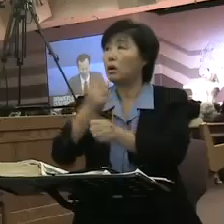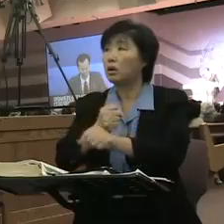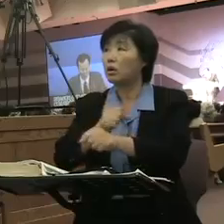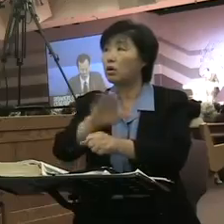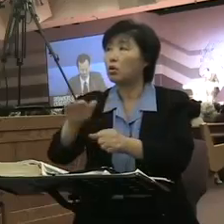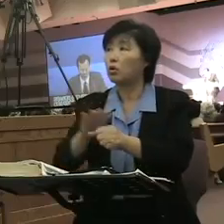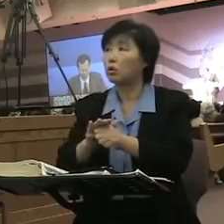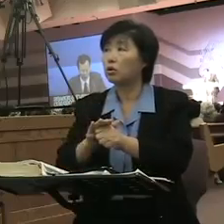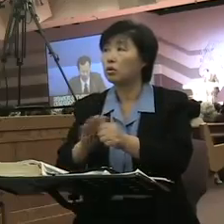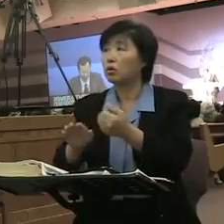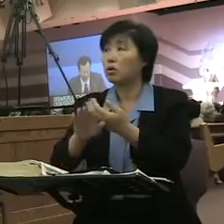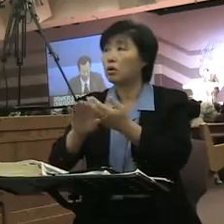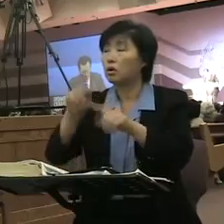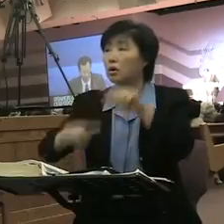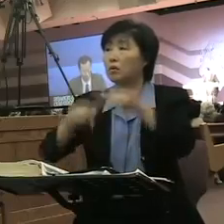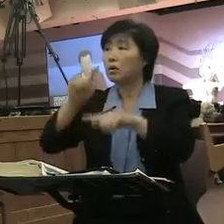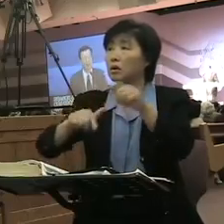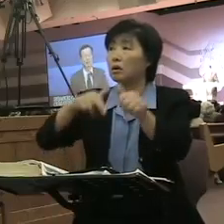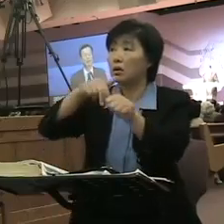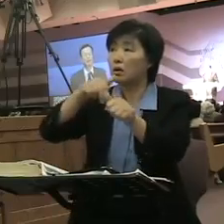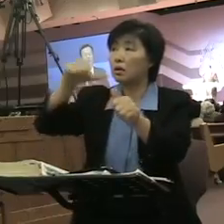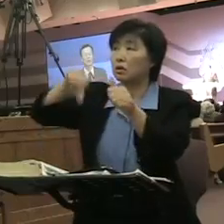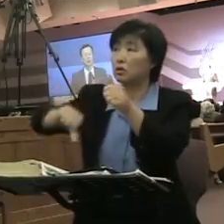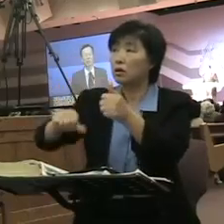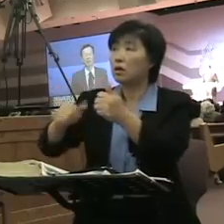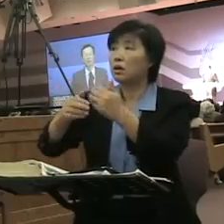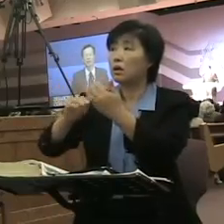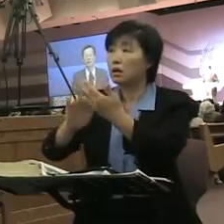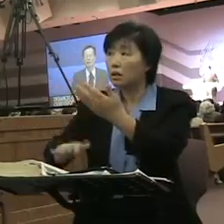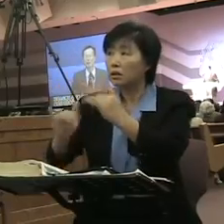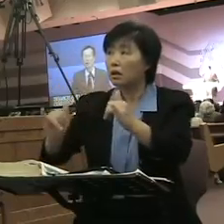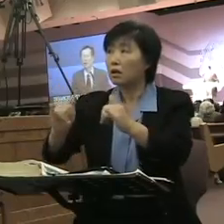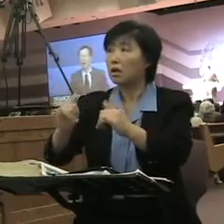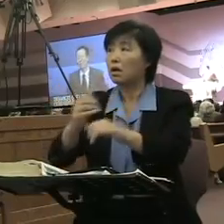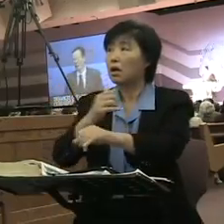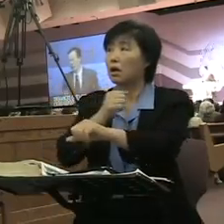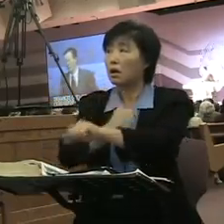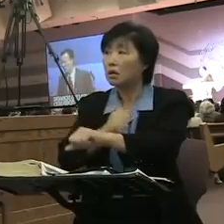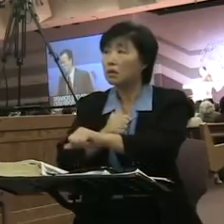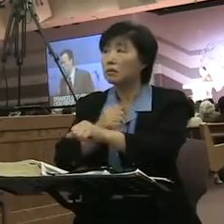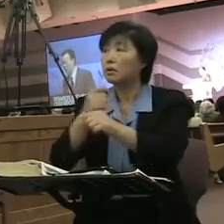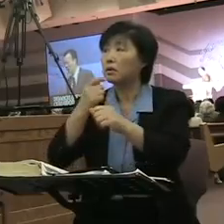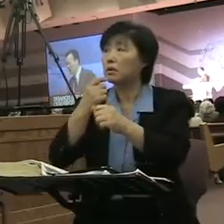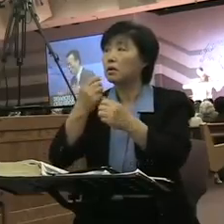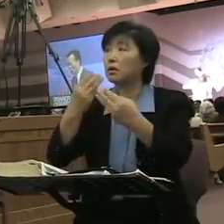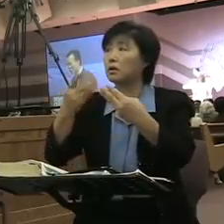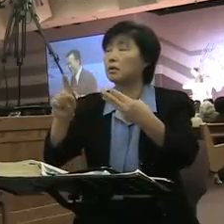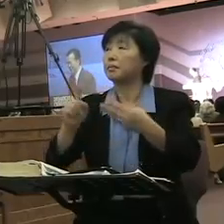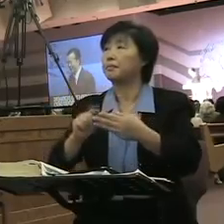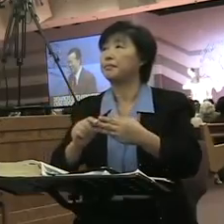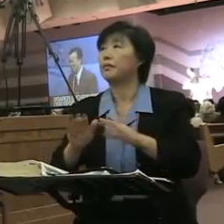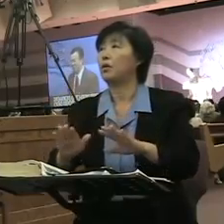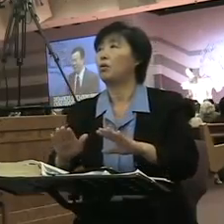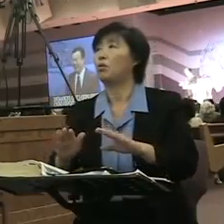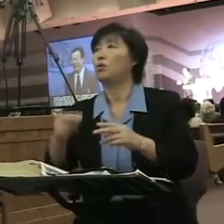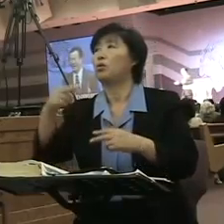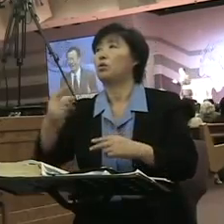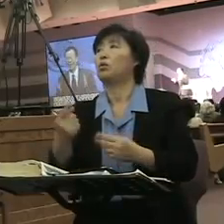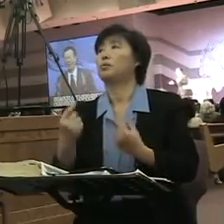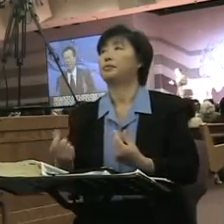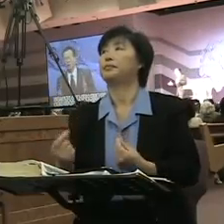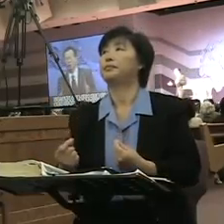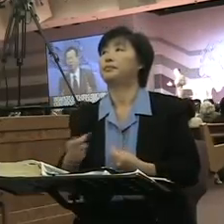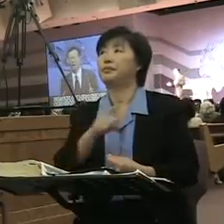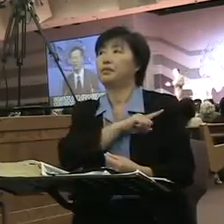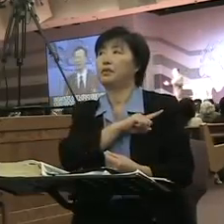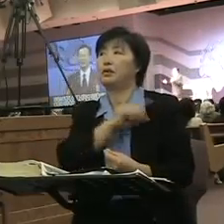달린 자마다 저주 아래 있는 자라 하였습니다. 여러분, 이 그 옛날 팔레스타인 지역에 오늘도 마찬가지지만